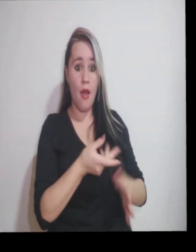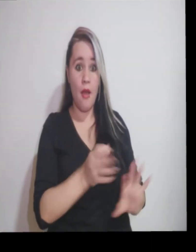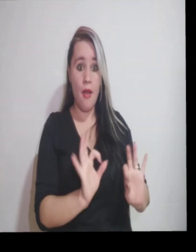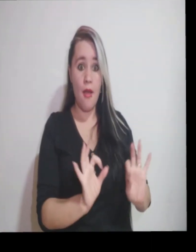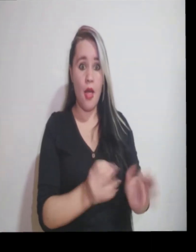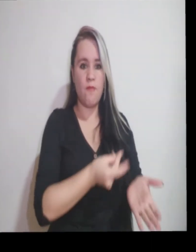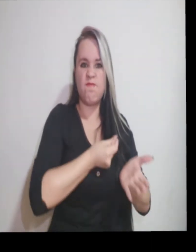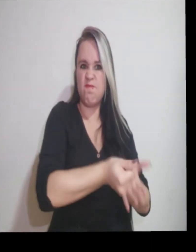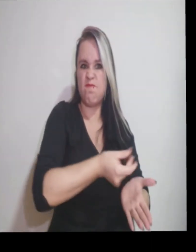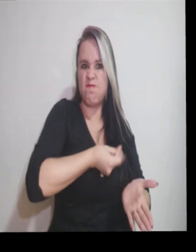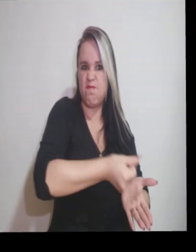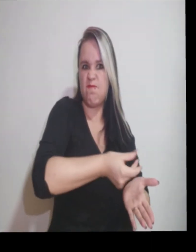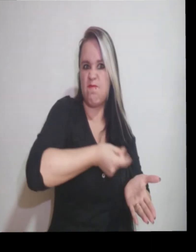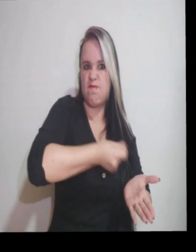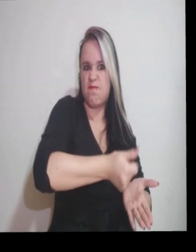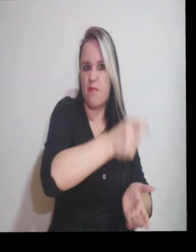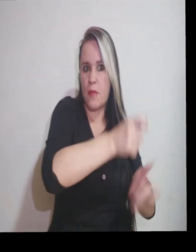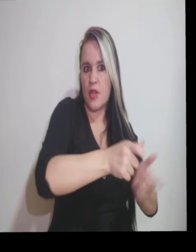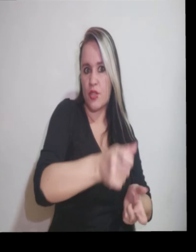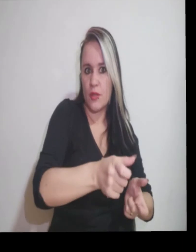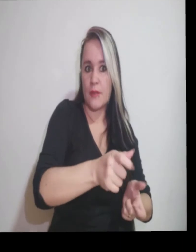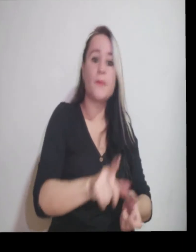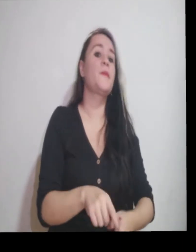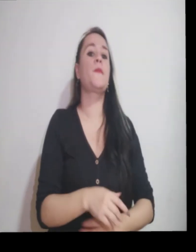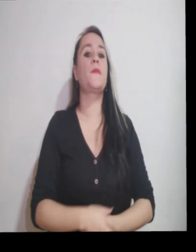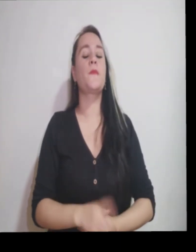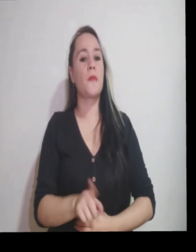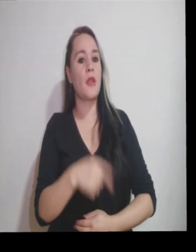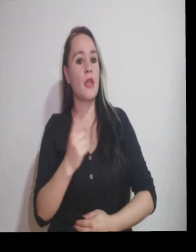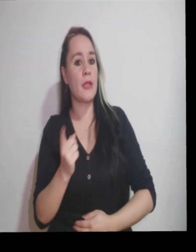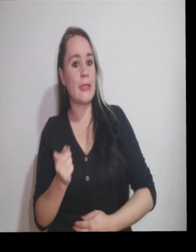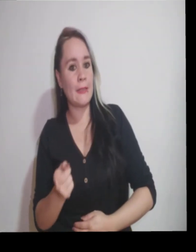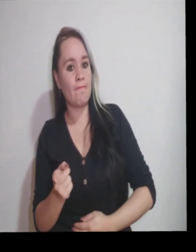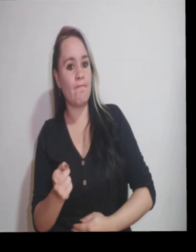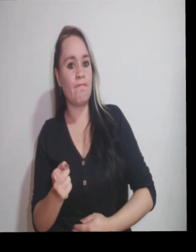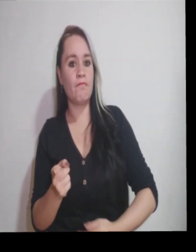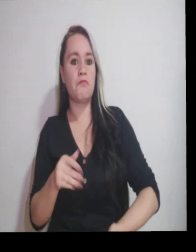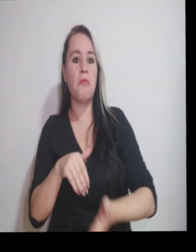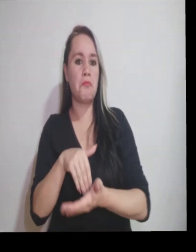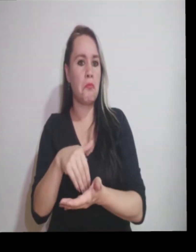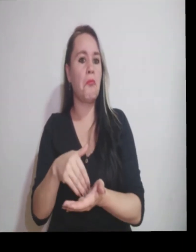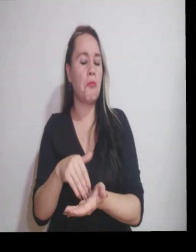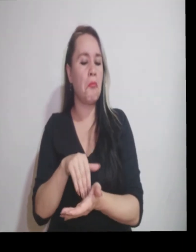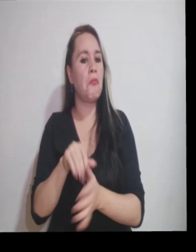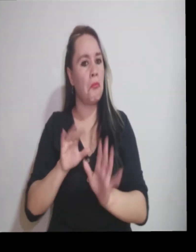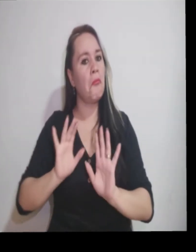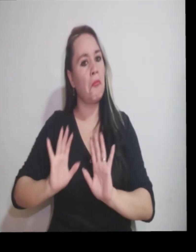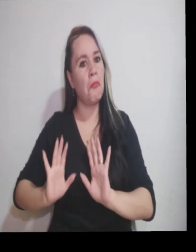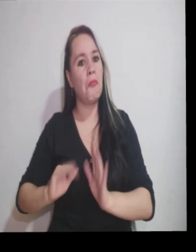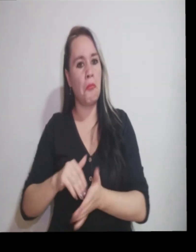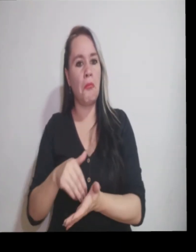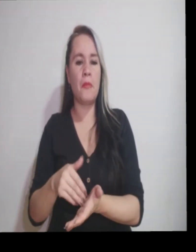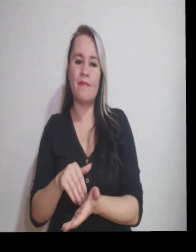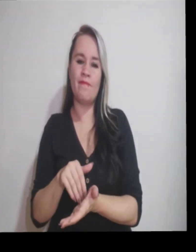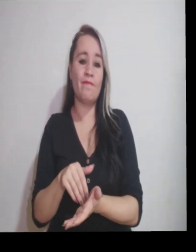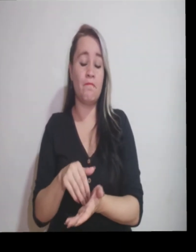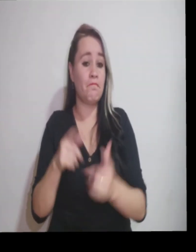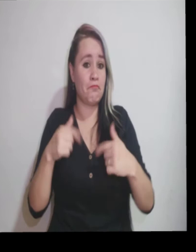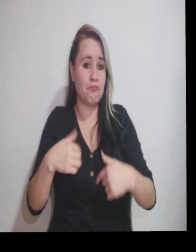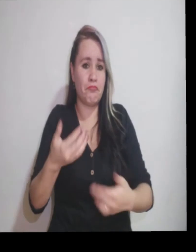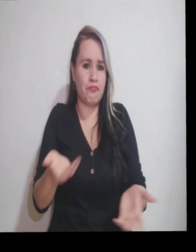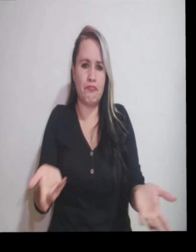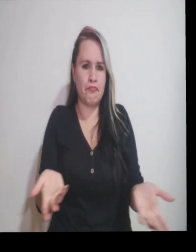según Cristo era intolerable y había que echarles. El anticlericalismo de la Revolución Francesa es